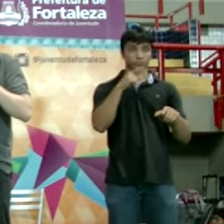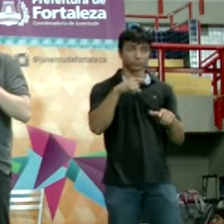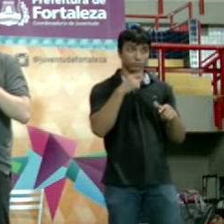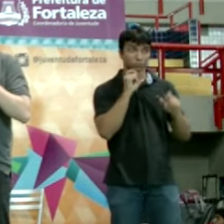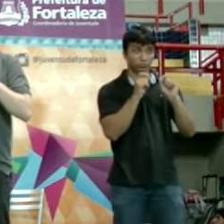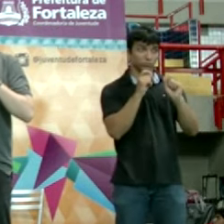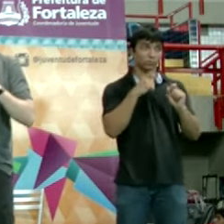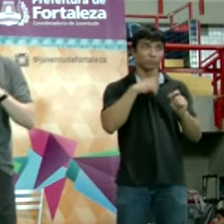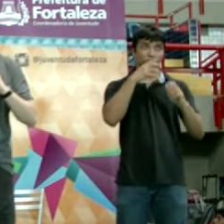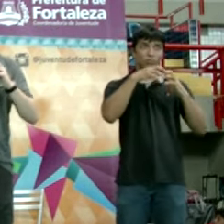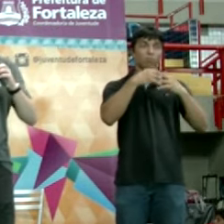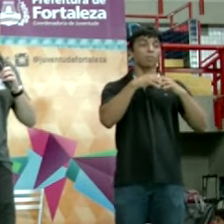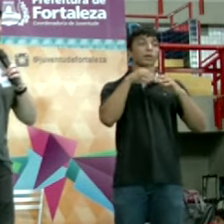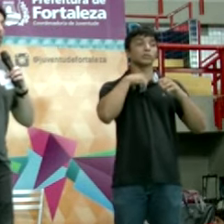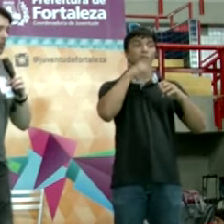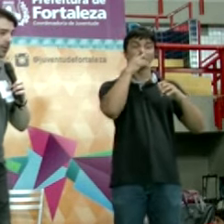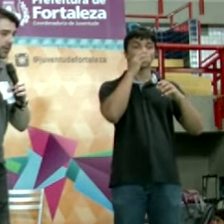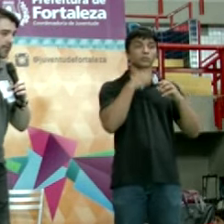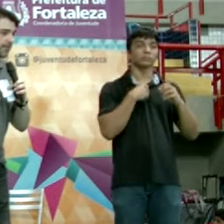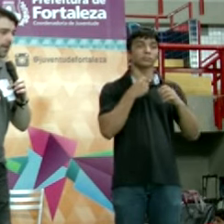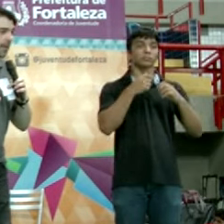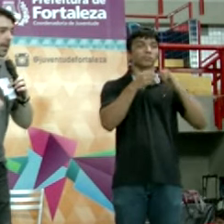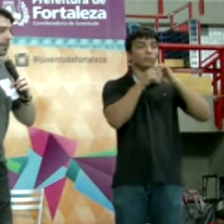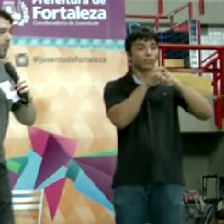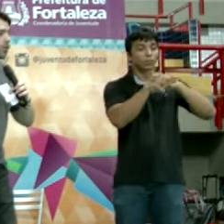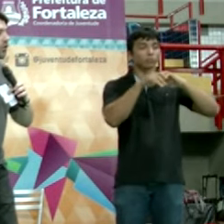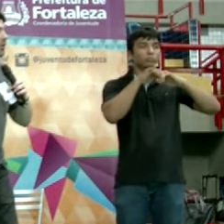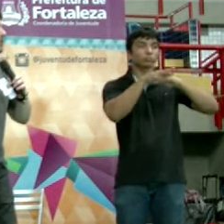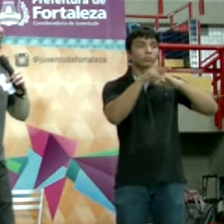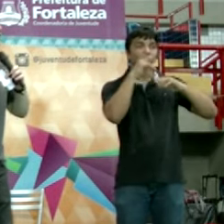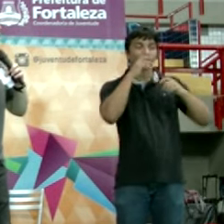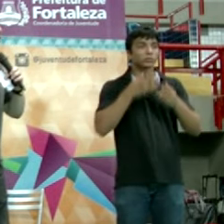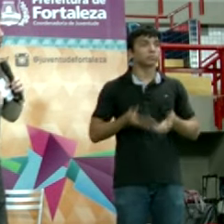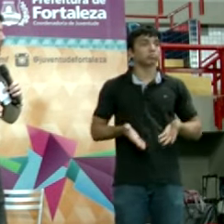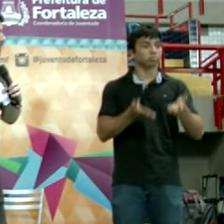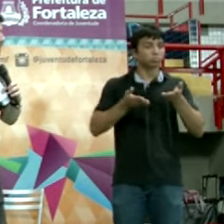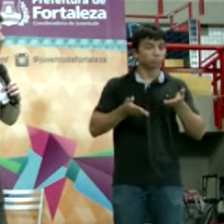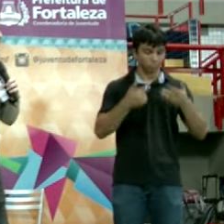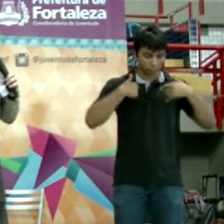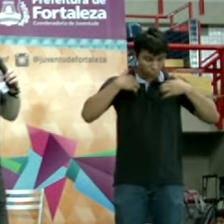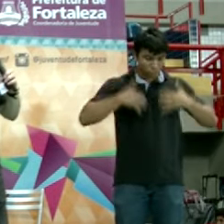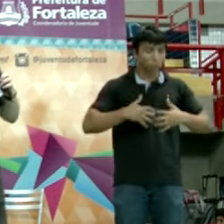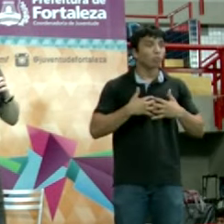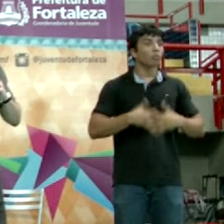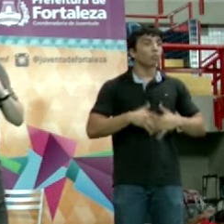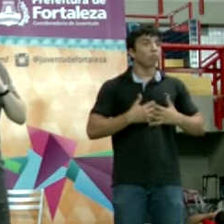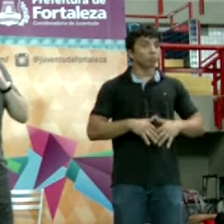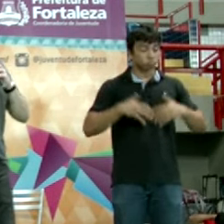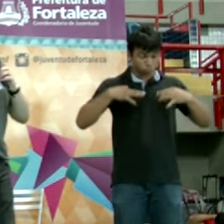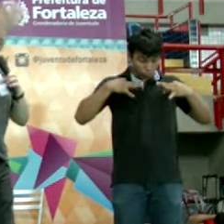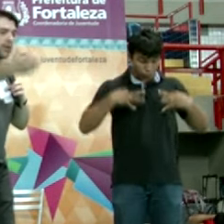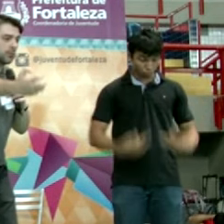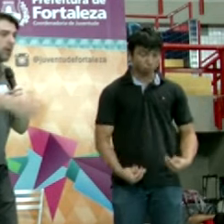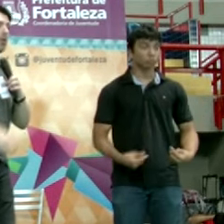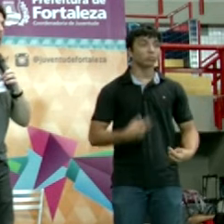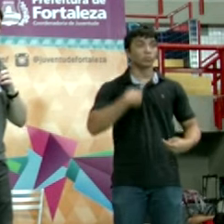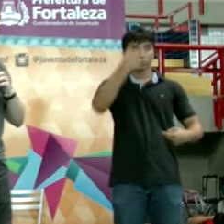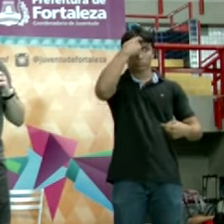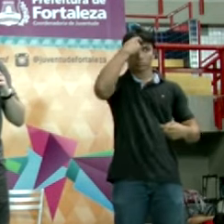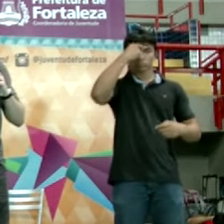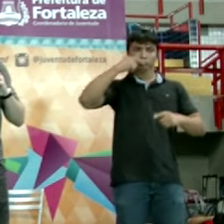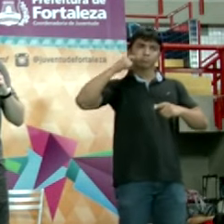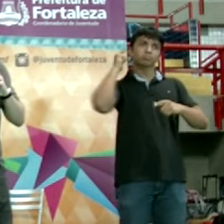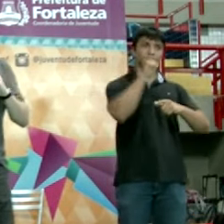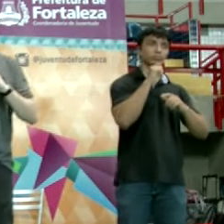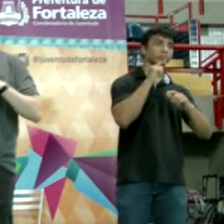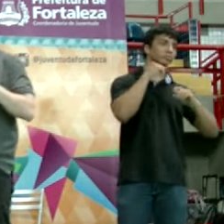você tem uma descarga de neurotransmissores que motivam o seu corpo inteiro, sua mente, para que você consiga um algo a